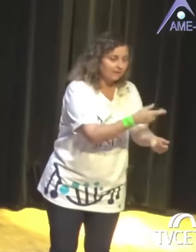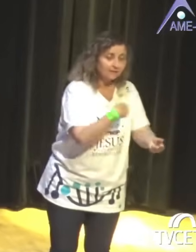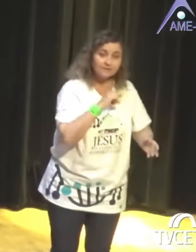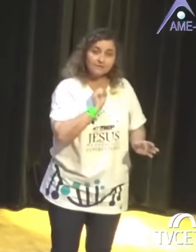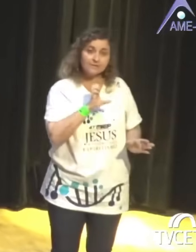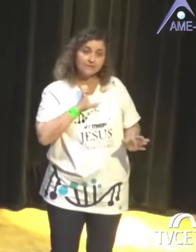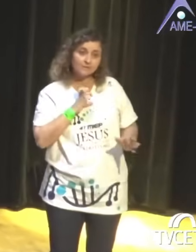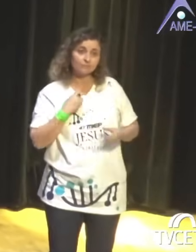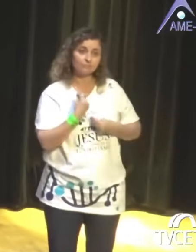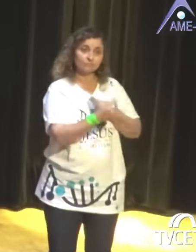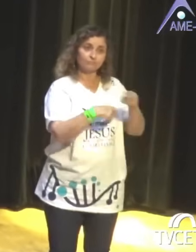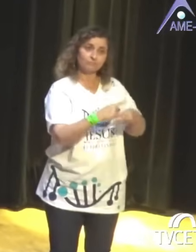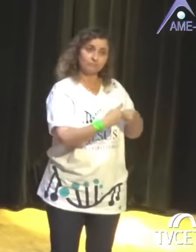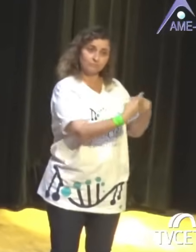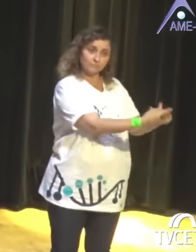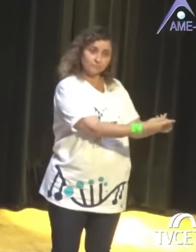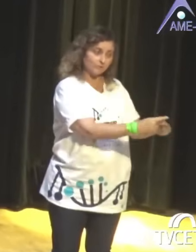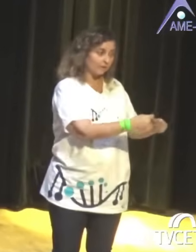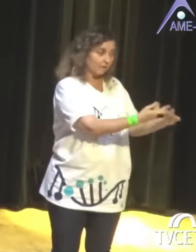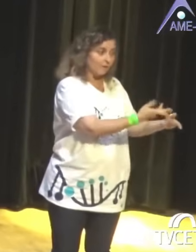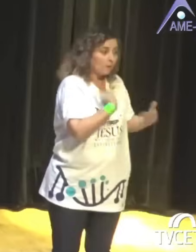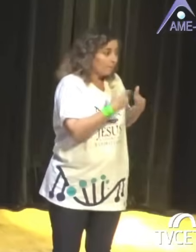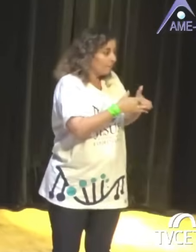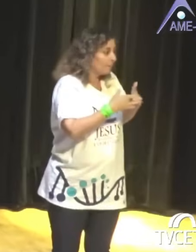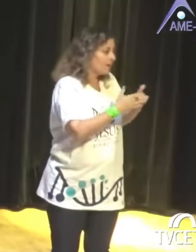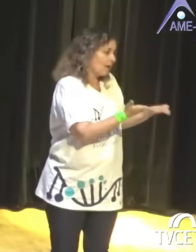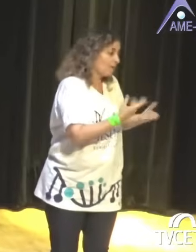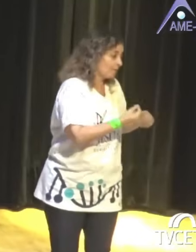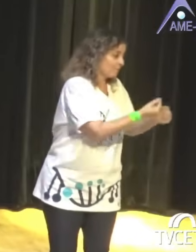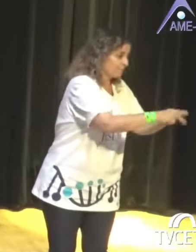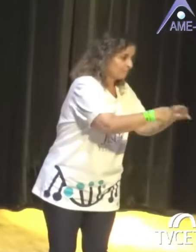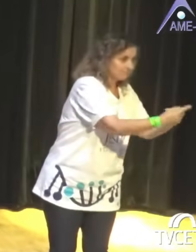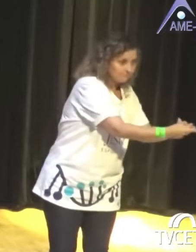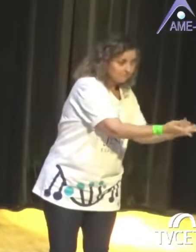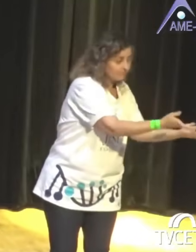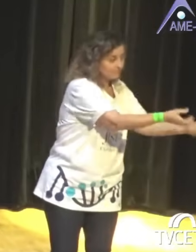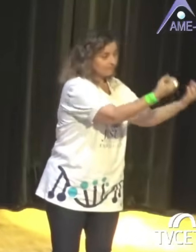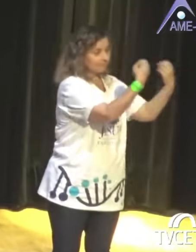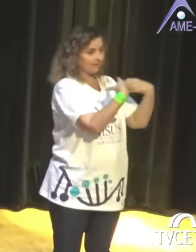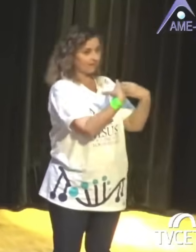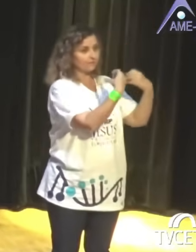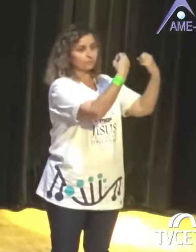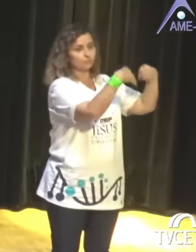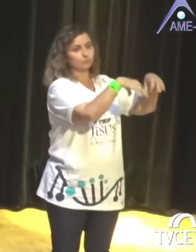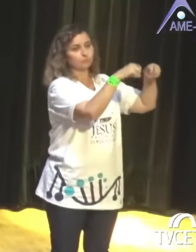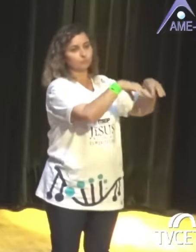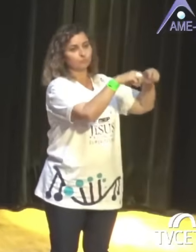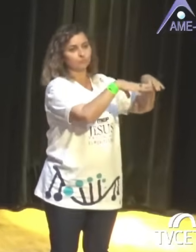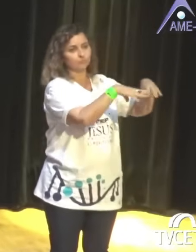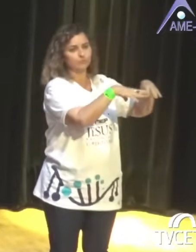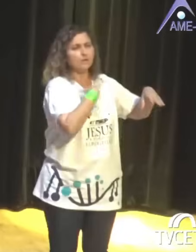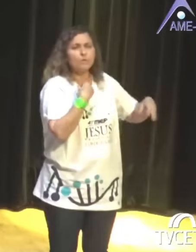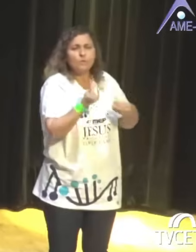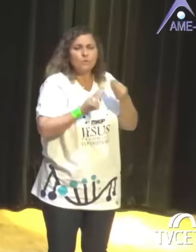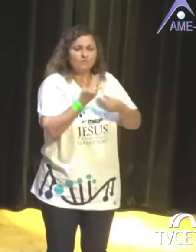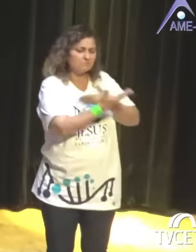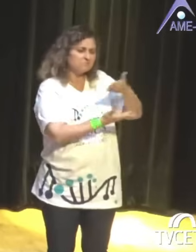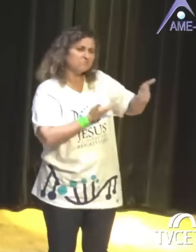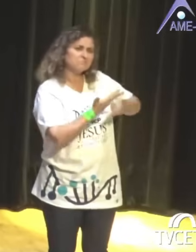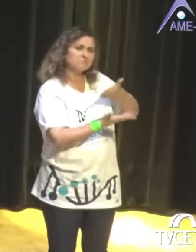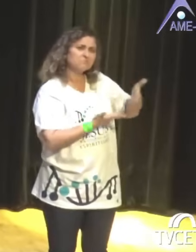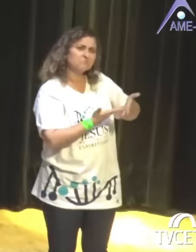PR gente ter uma colheita boa então a relação com o Divino era uma relação de